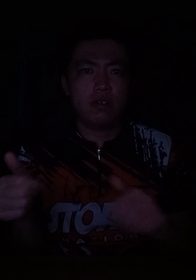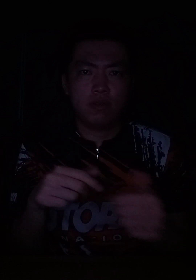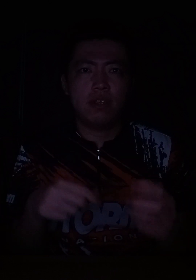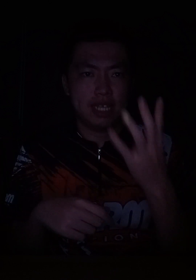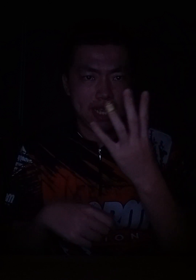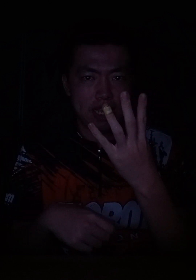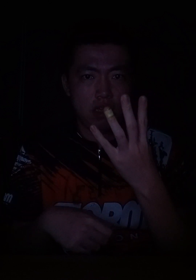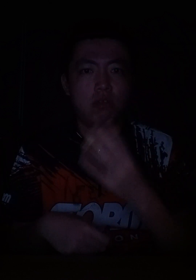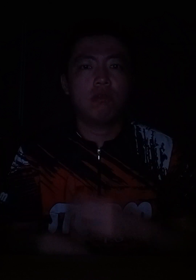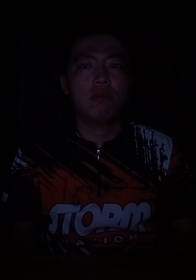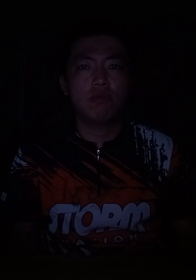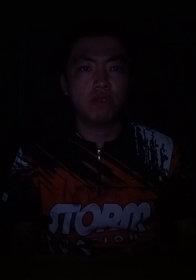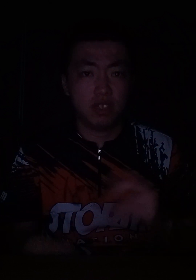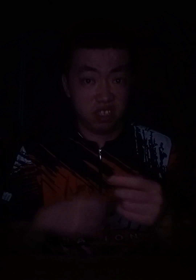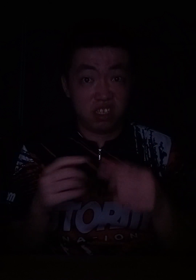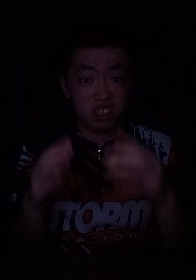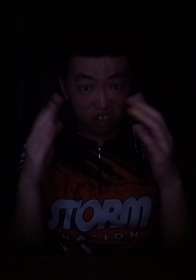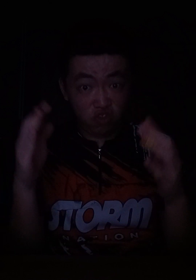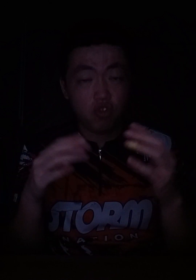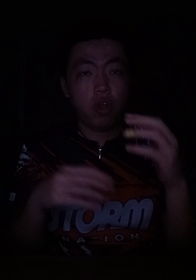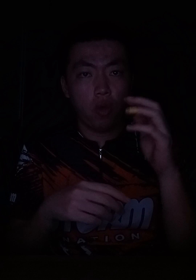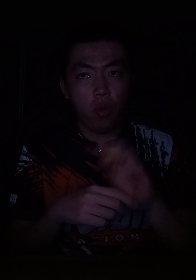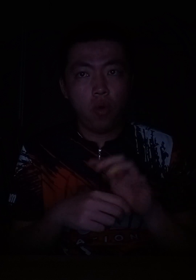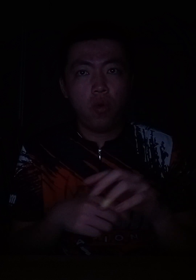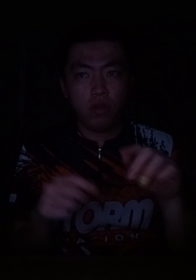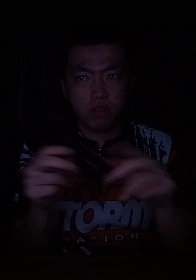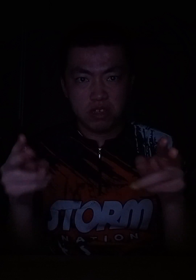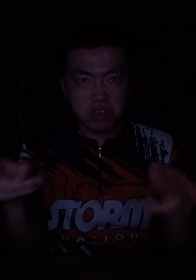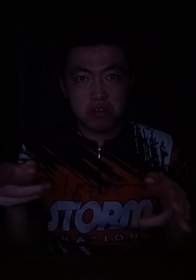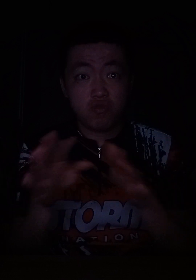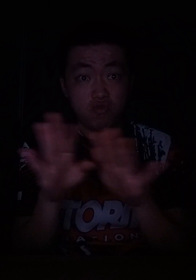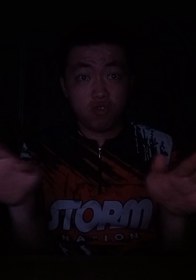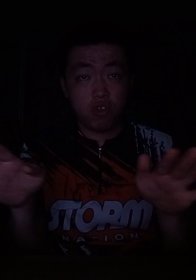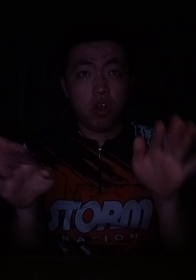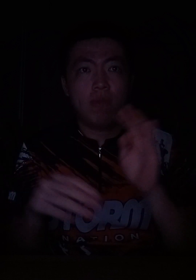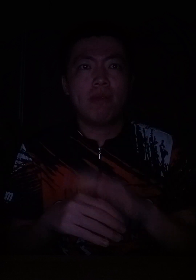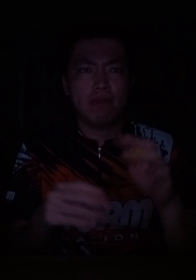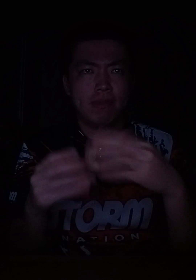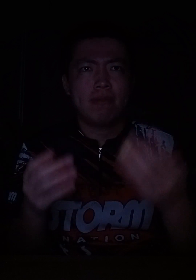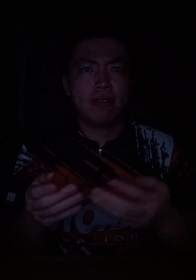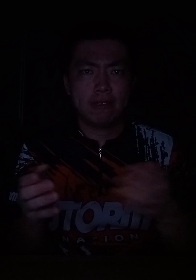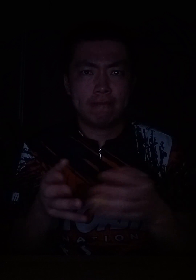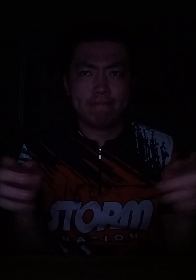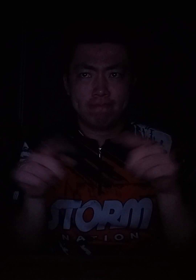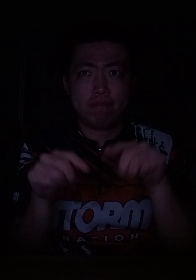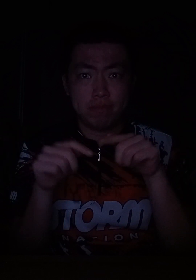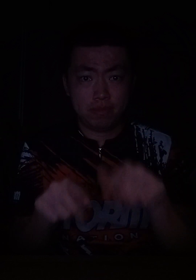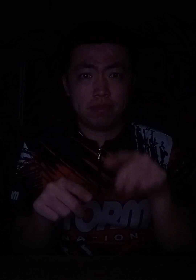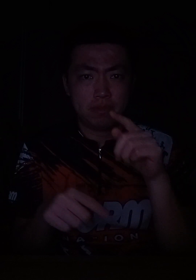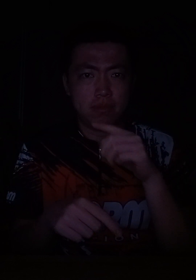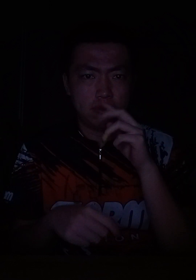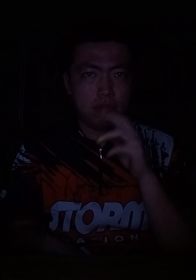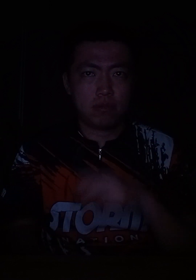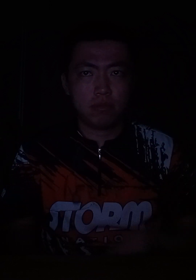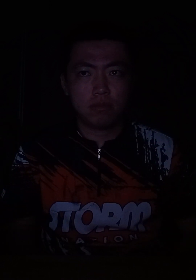4건. 1호선 지상 구간의 경우 승강장 양끝이 뚫려 있어 마음만 먹으면 선로로 쉽게 들어갈 수 있는 구조입니다.